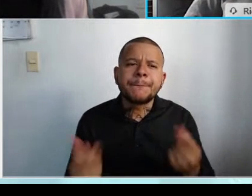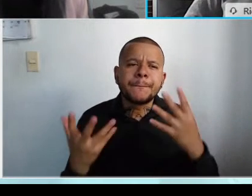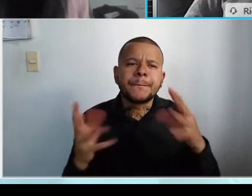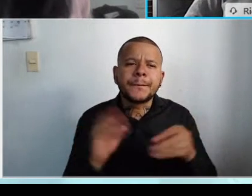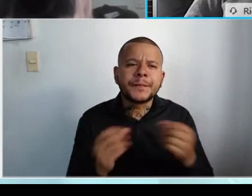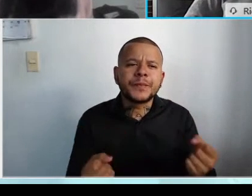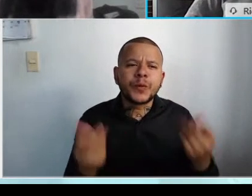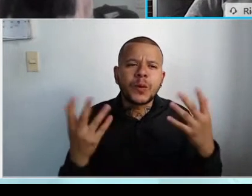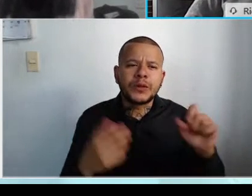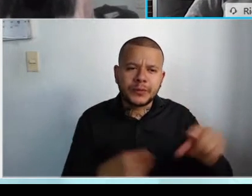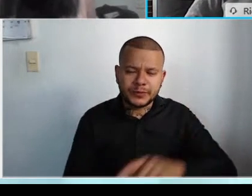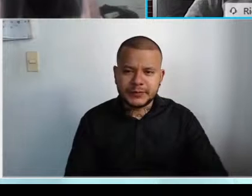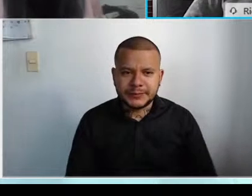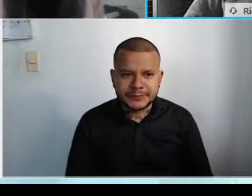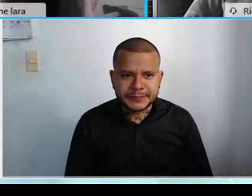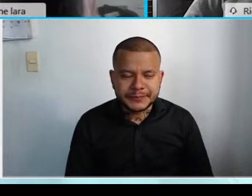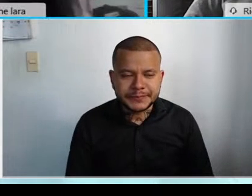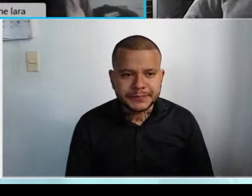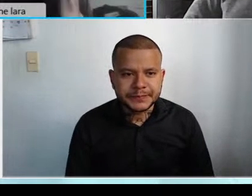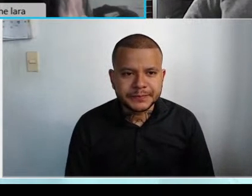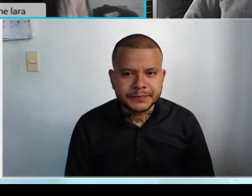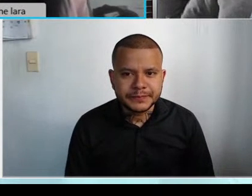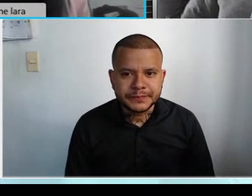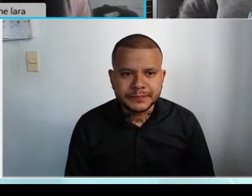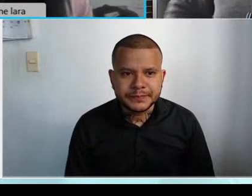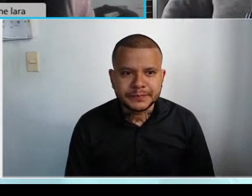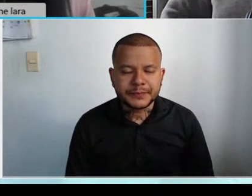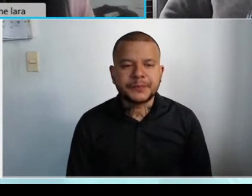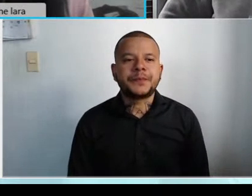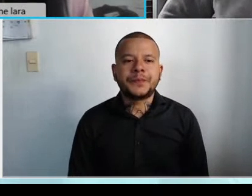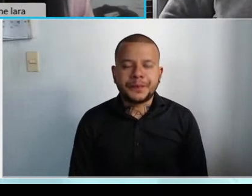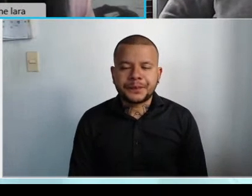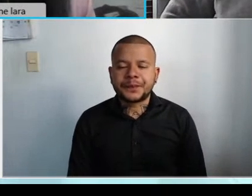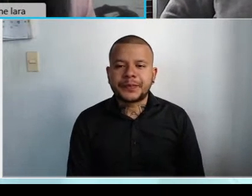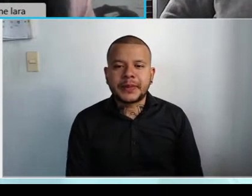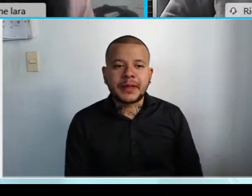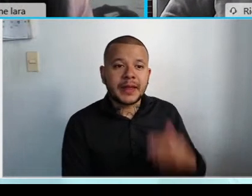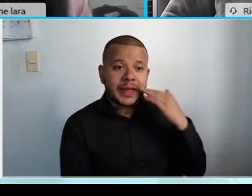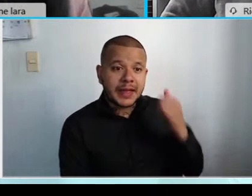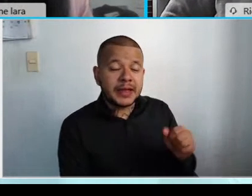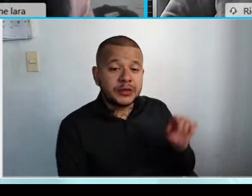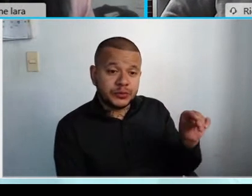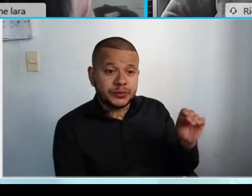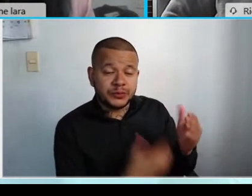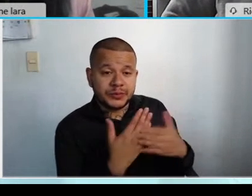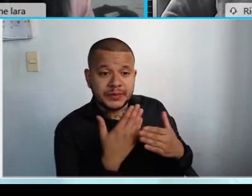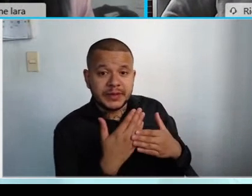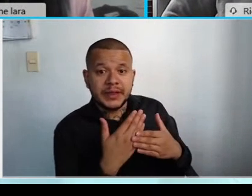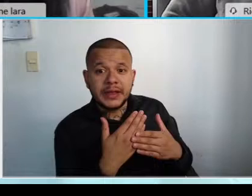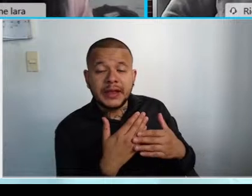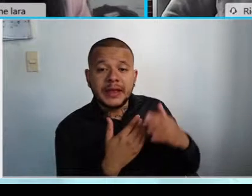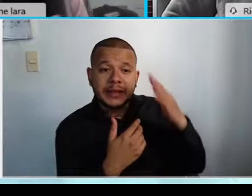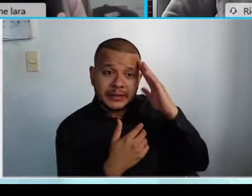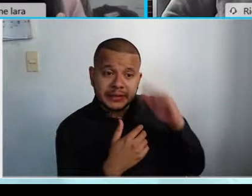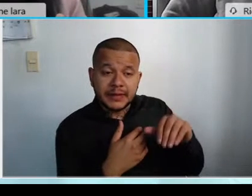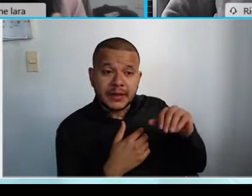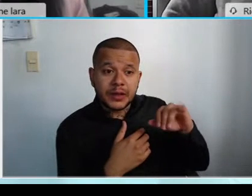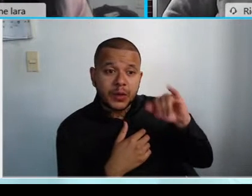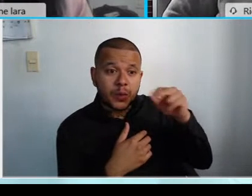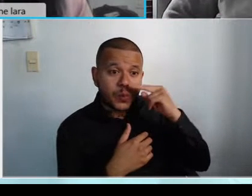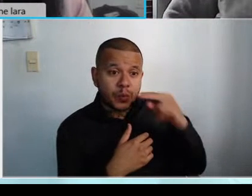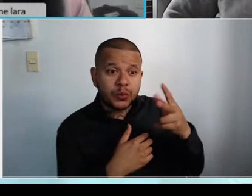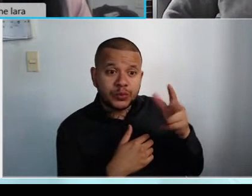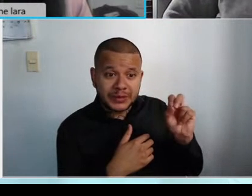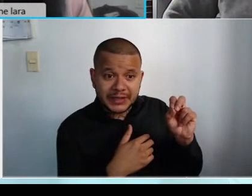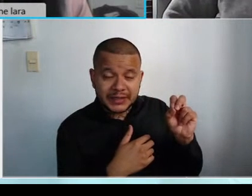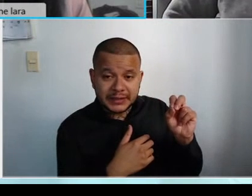¿Cuántos estamos aquí? Ricardo, como tú bien lo has dicho anteriormente, hasta el 30 de junio se manejaron dos procesos de